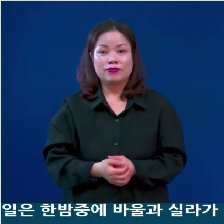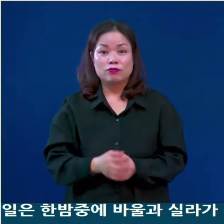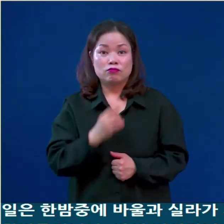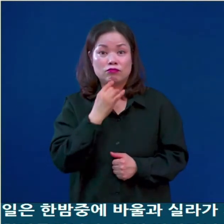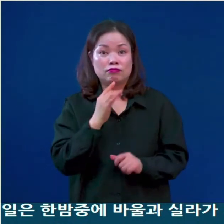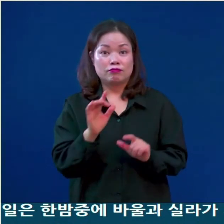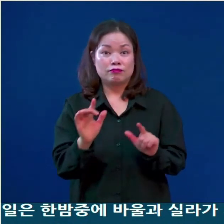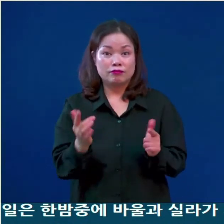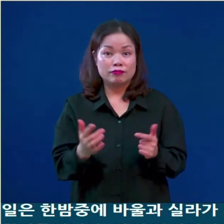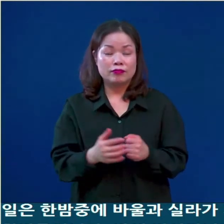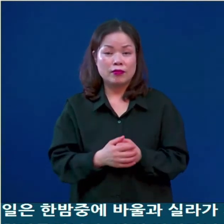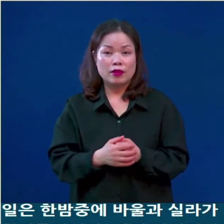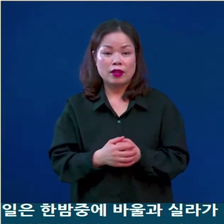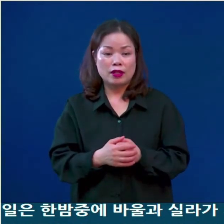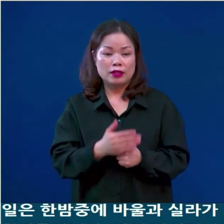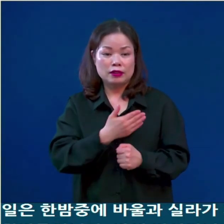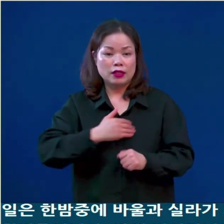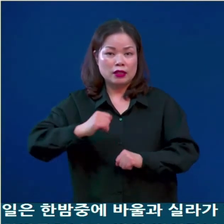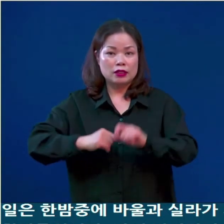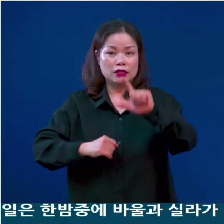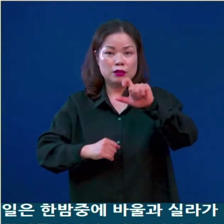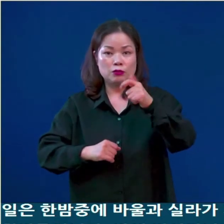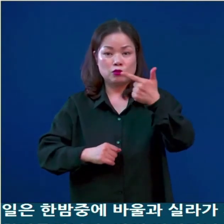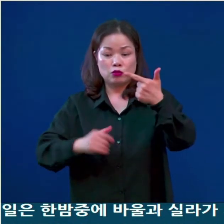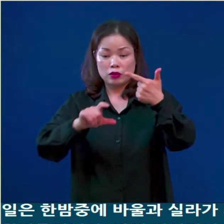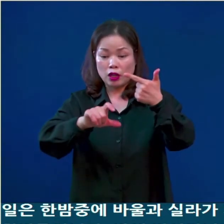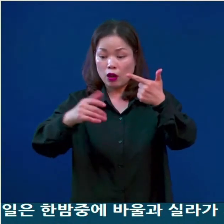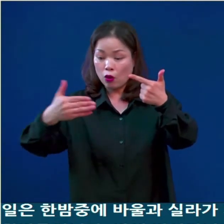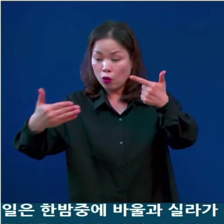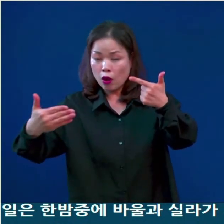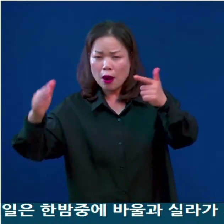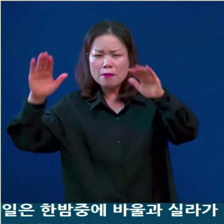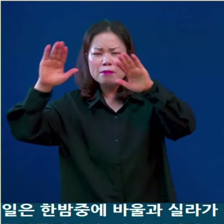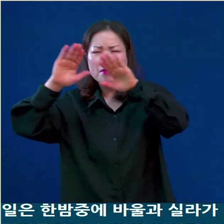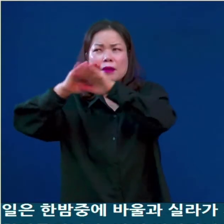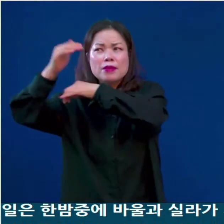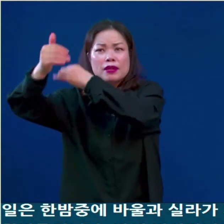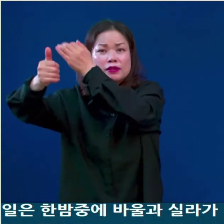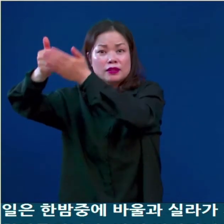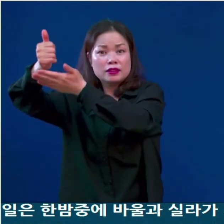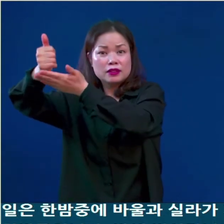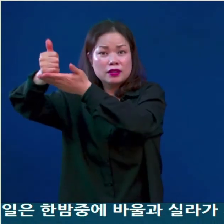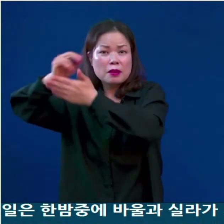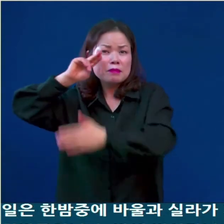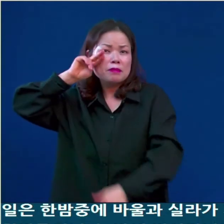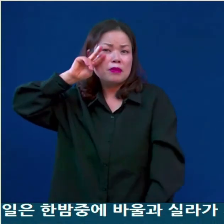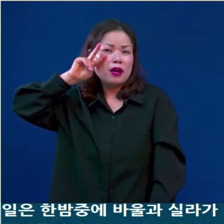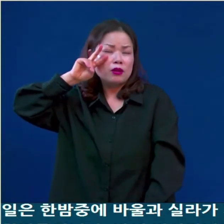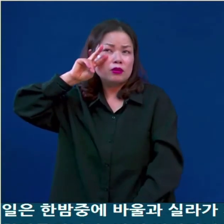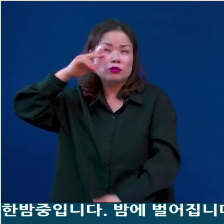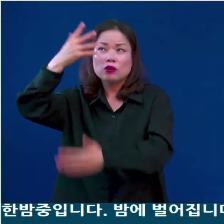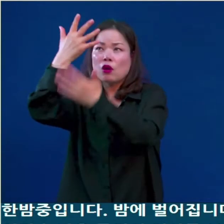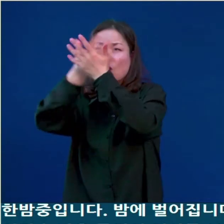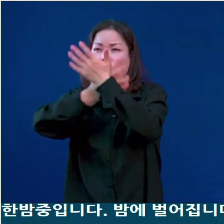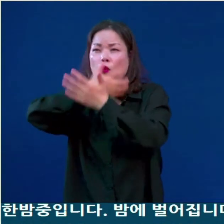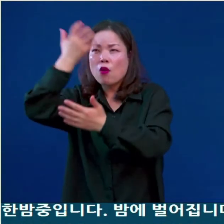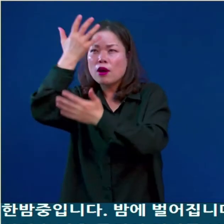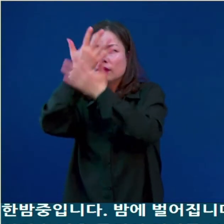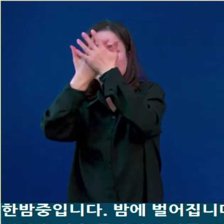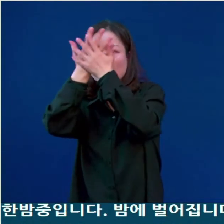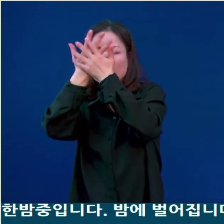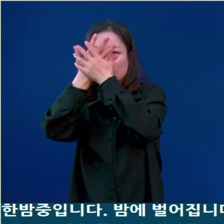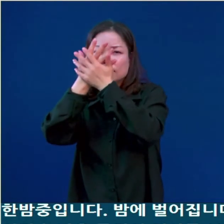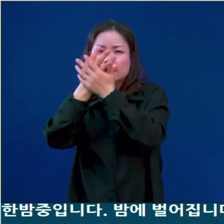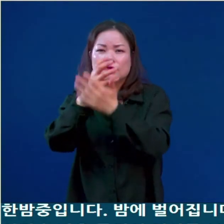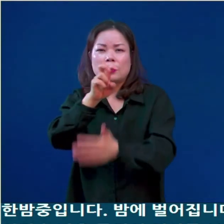그뿐만이 아닙니다. 사도행전 16장 9절에 보면 밤에 하나님께서 바울에게 환상 가운데